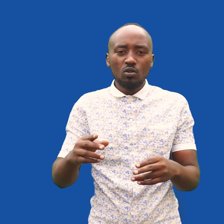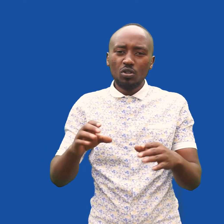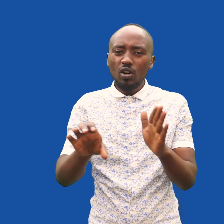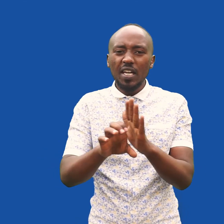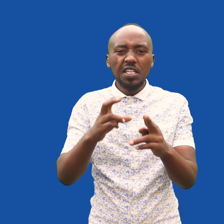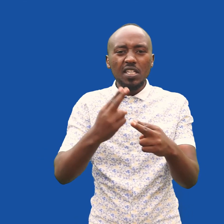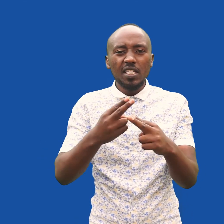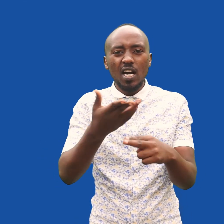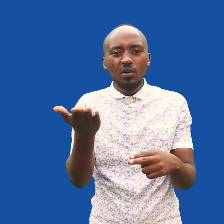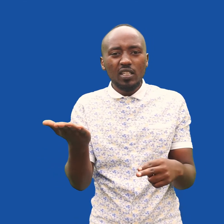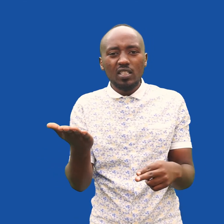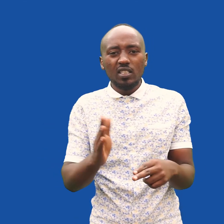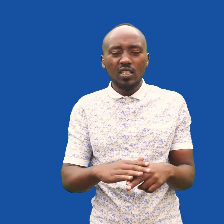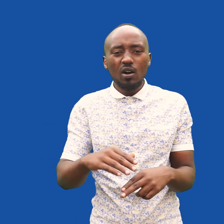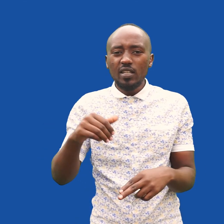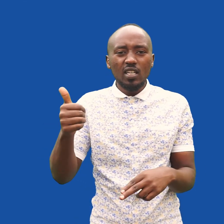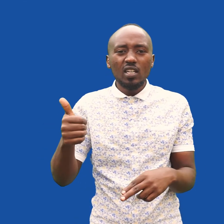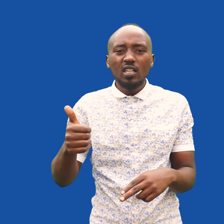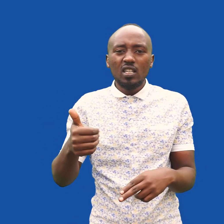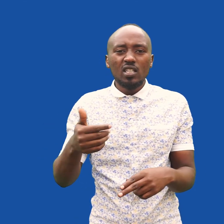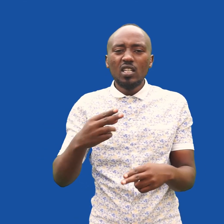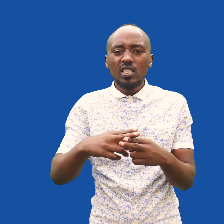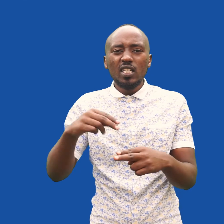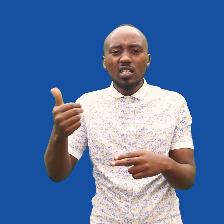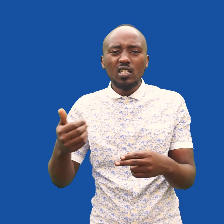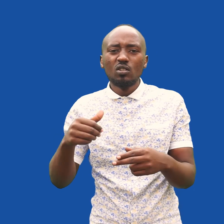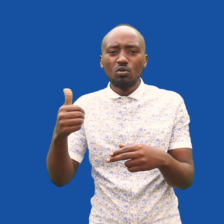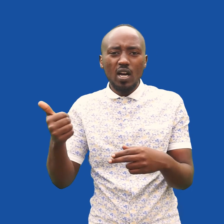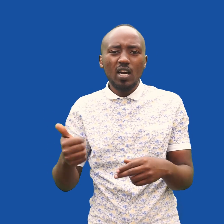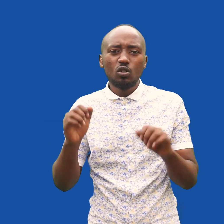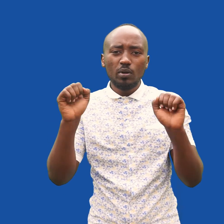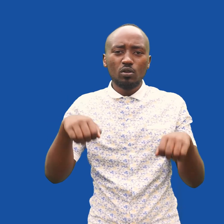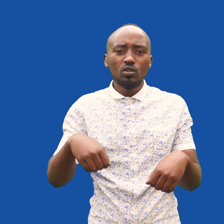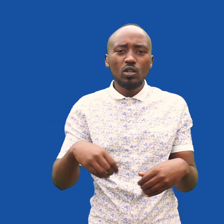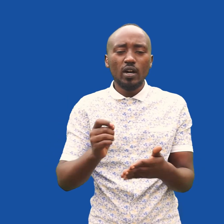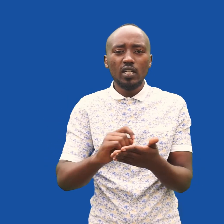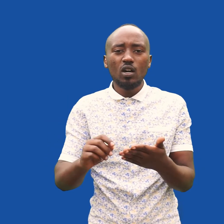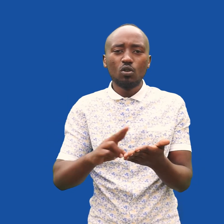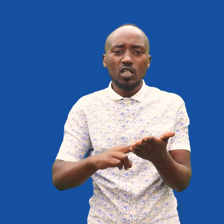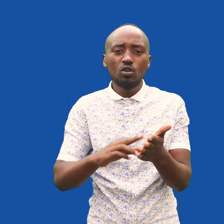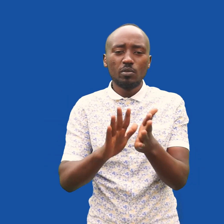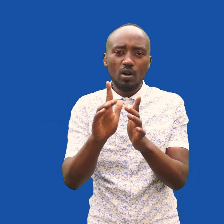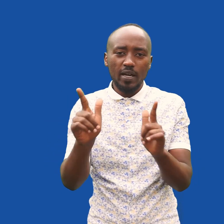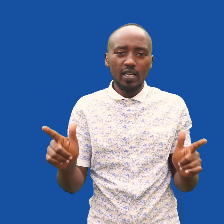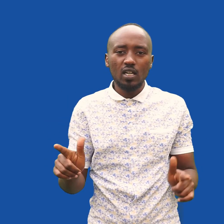Urugero, na njizina jawe. Changwase, nindi zinajiki, indiki, nununaka, ushobora, hugenzote, kwandika, ukore, sheje, urimirugua, marengu.